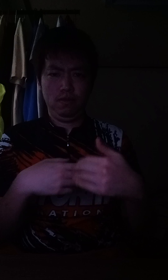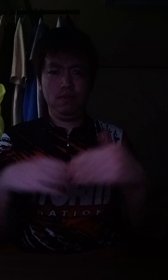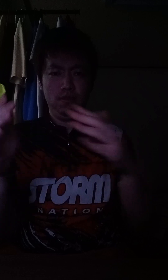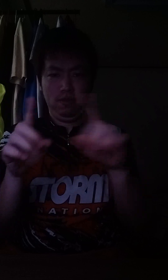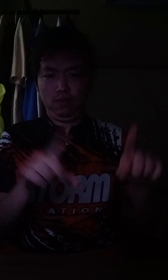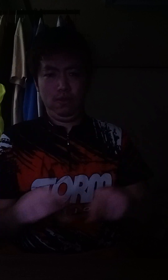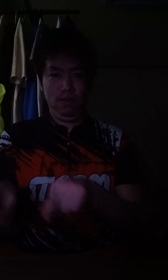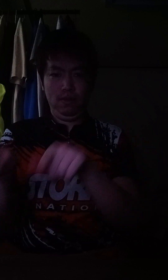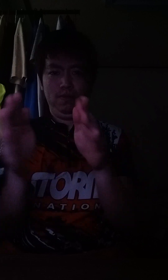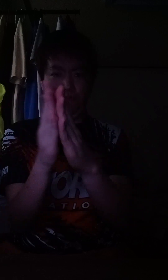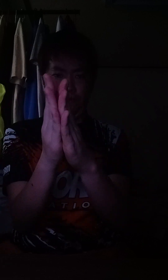또다시 시작됐습니다.